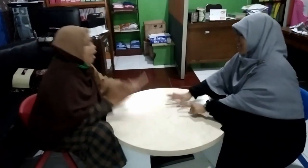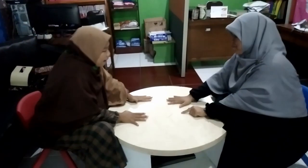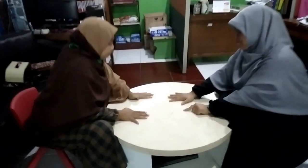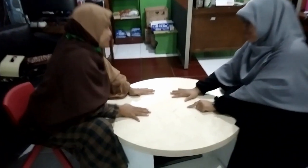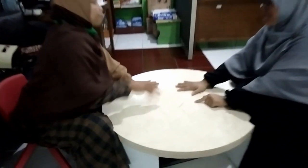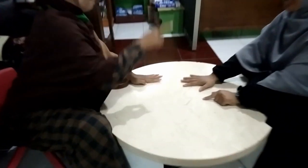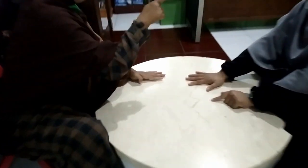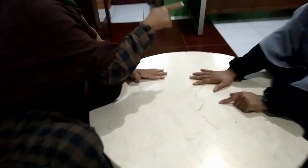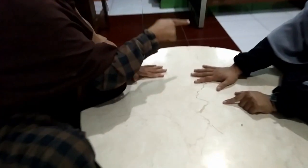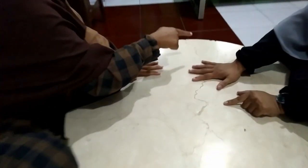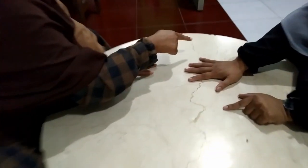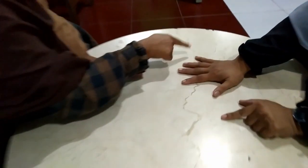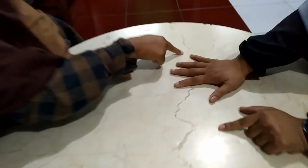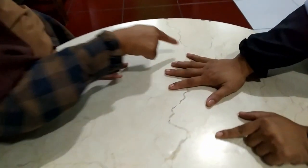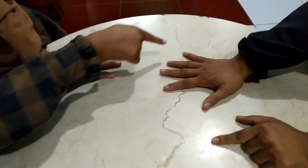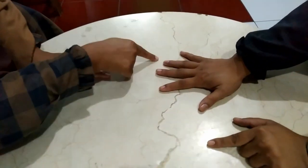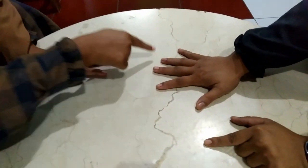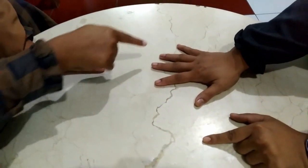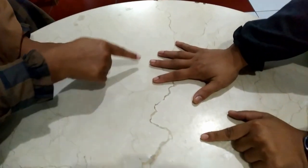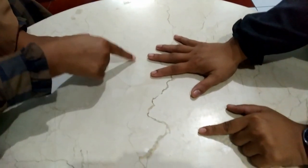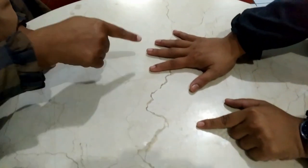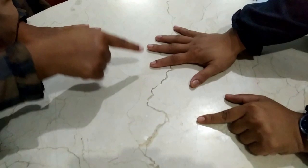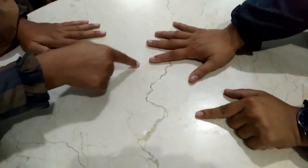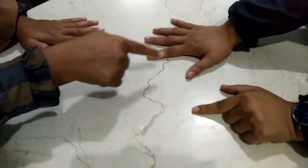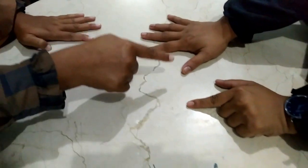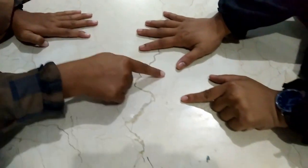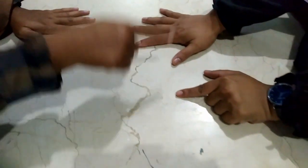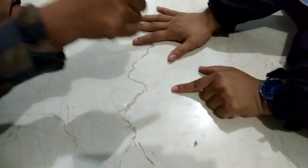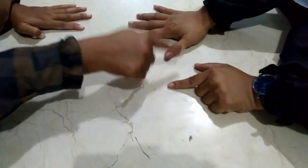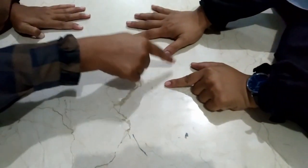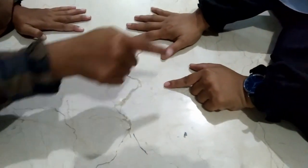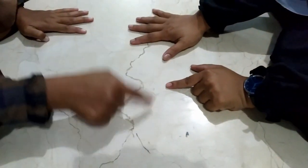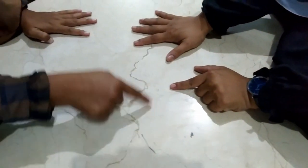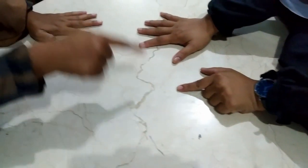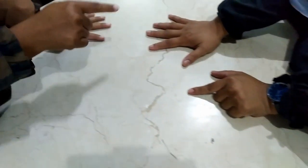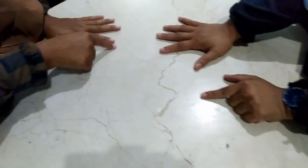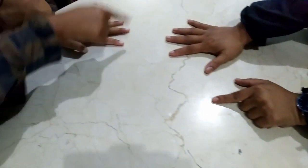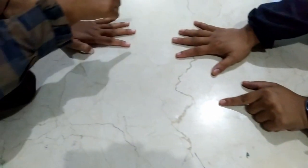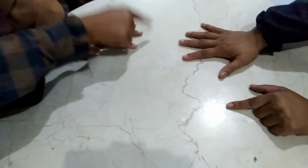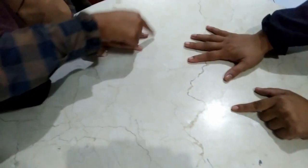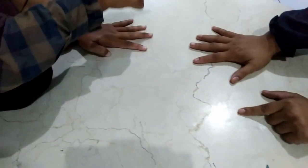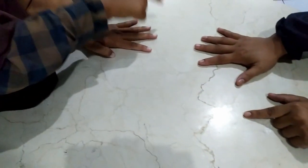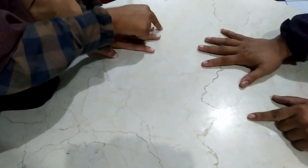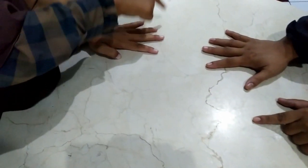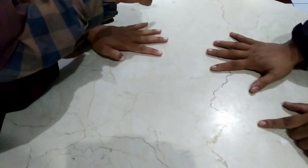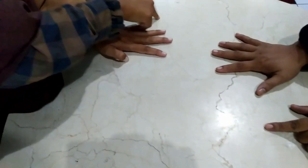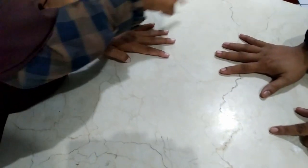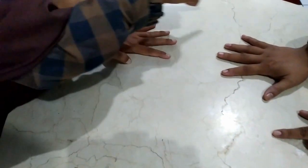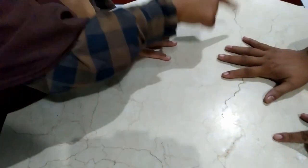Hap. Ayo ayo ngaji, ngaji ni sing tenanan. Ora pareng kekucikan